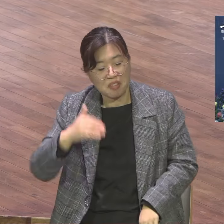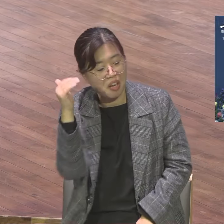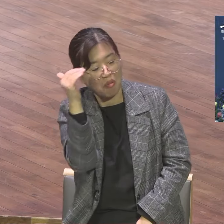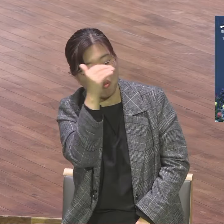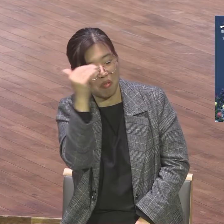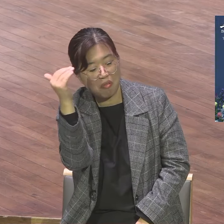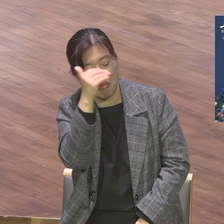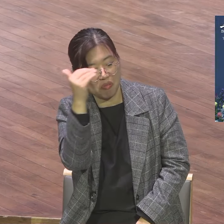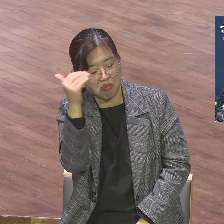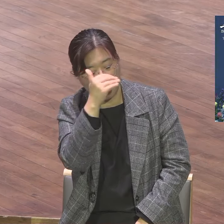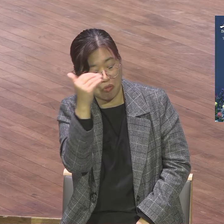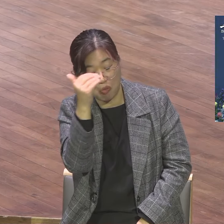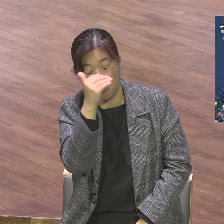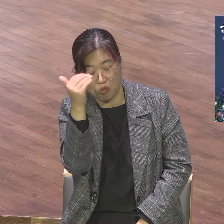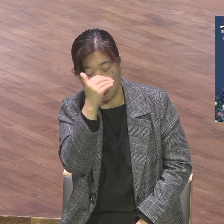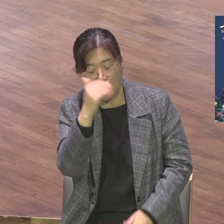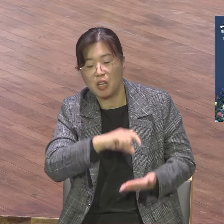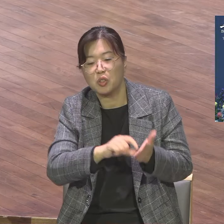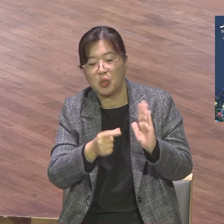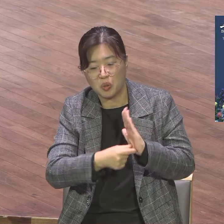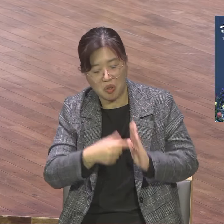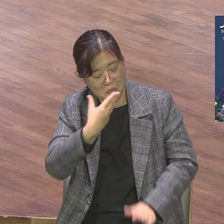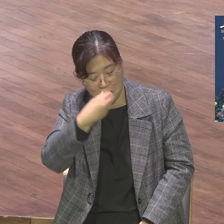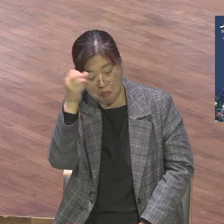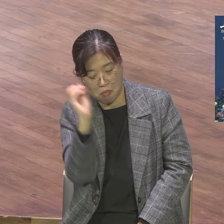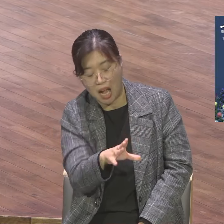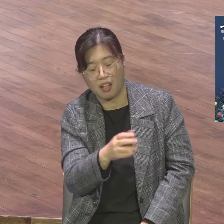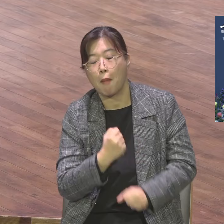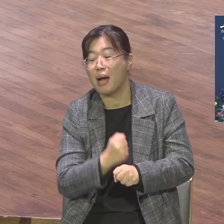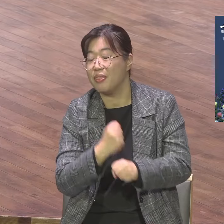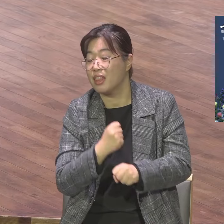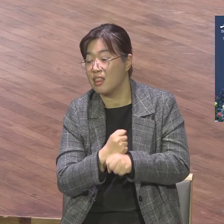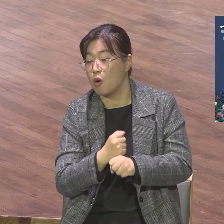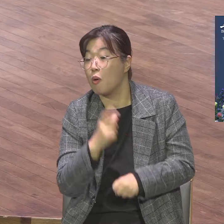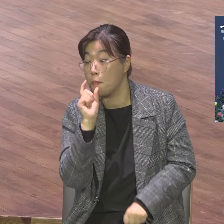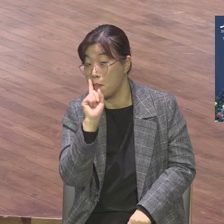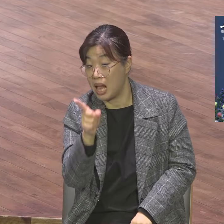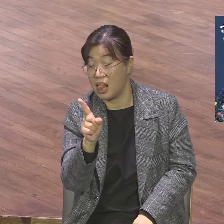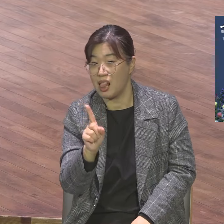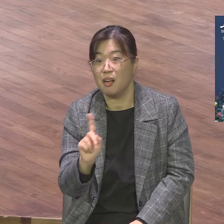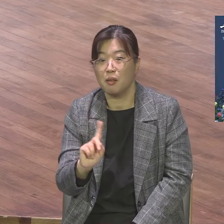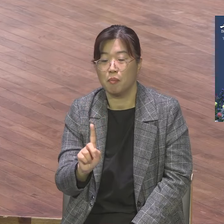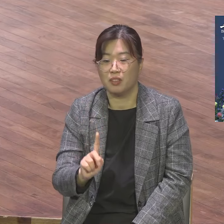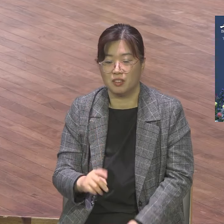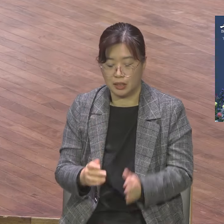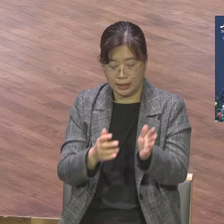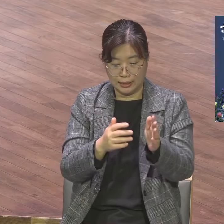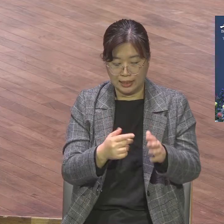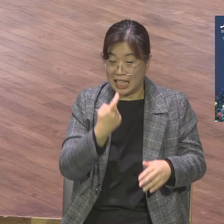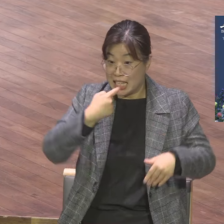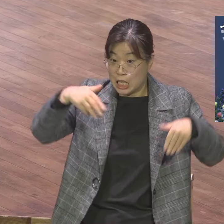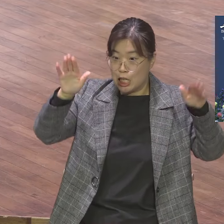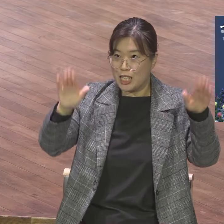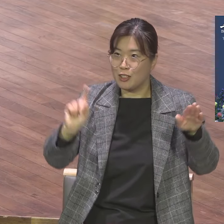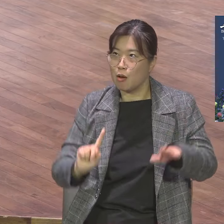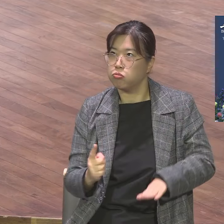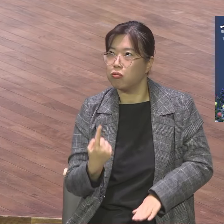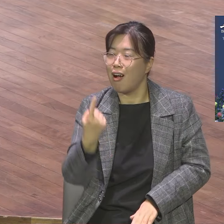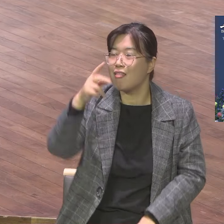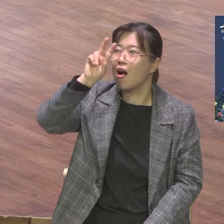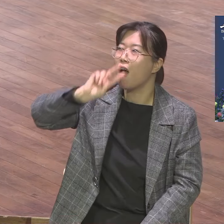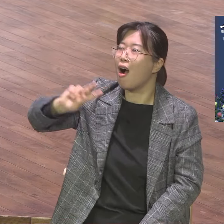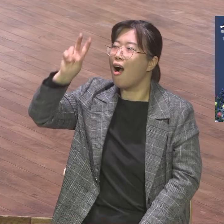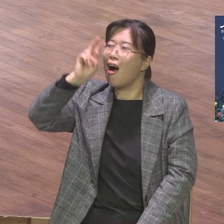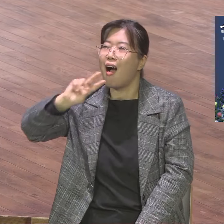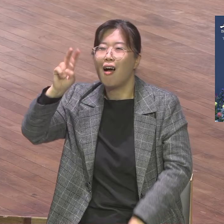말해서 아름답고 밝은 계명성이 타락을 해가지고 하늘에 떨어진 계명성이 되었다.